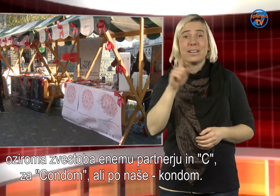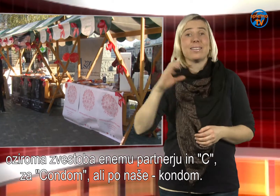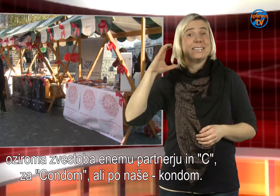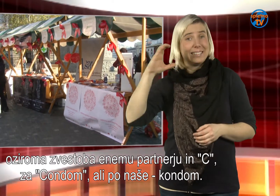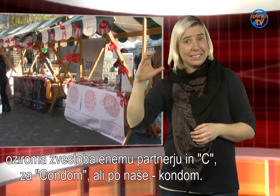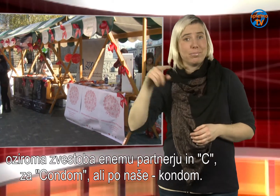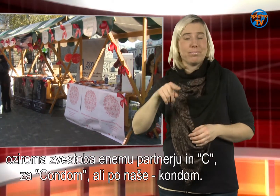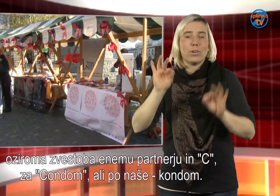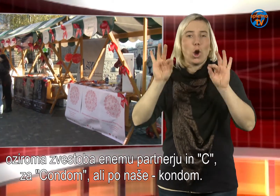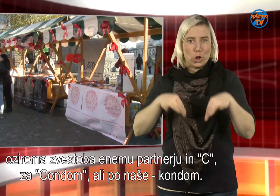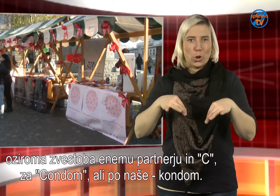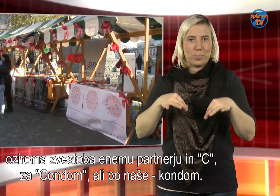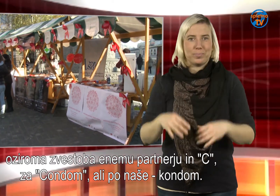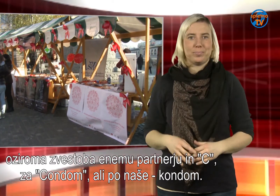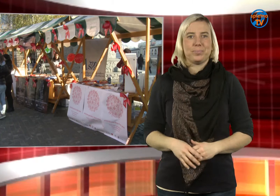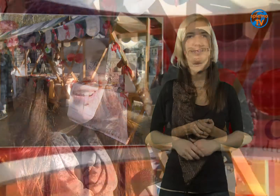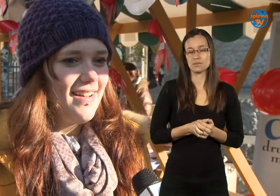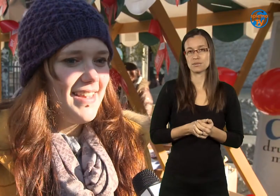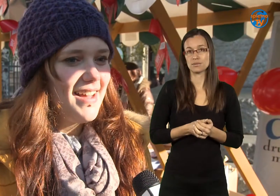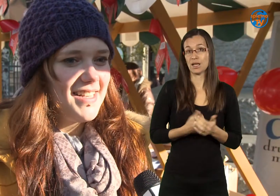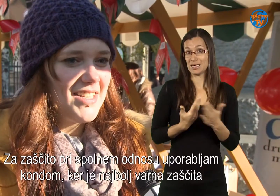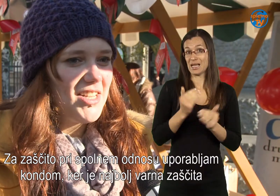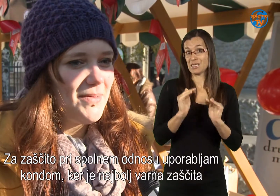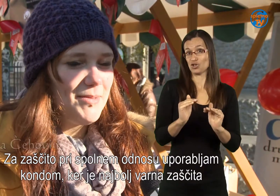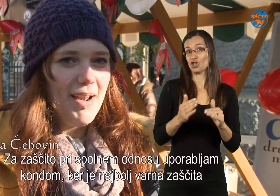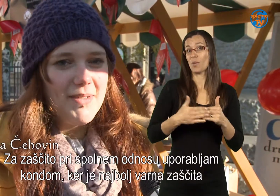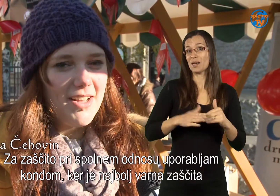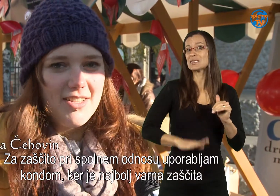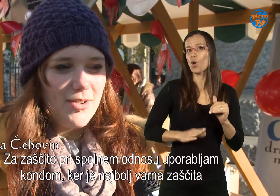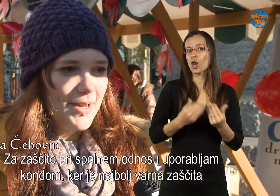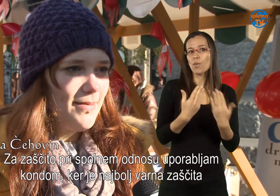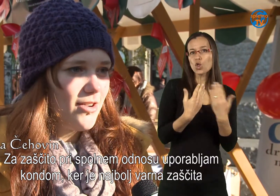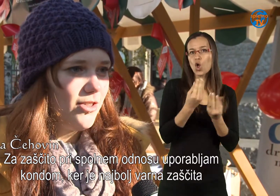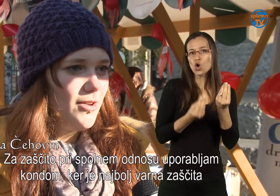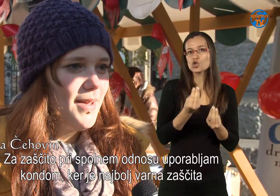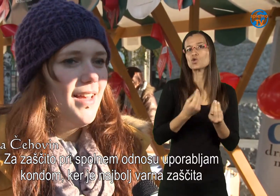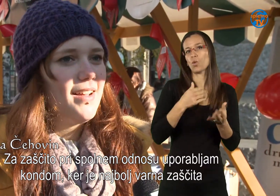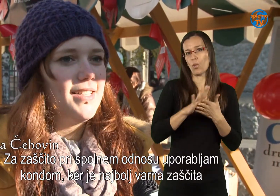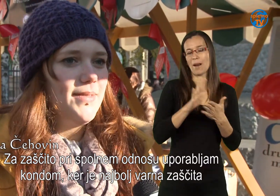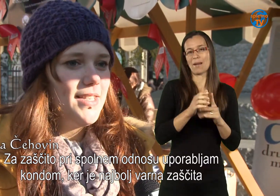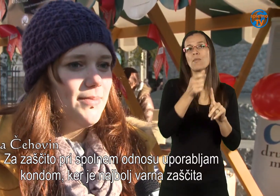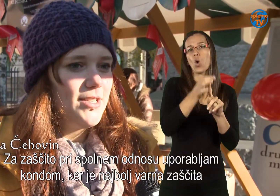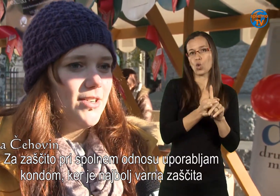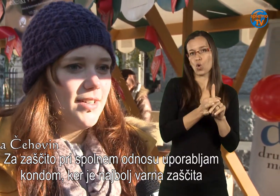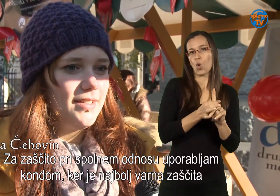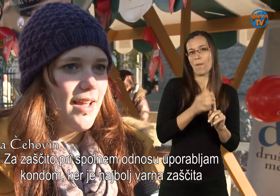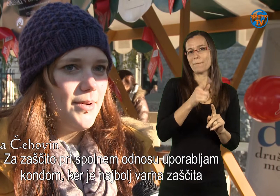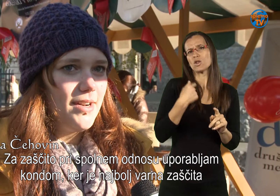in C za kondom. Ja, za zaščito pri spolnem odnosu uporabljam kondom, ker se mi zdi v bistvu